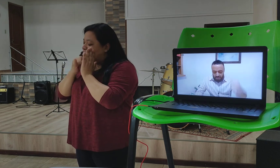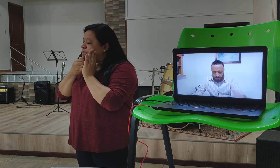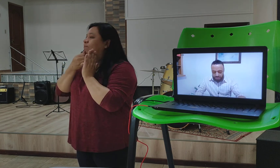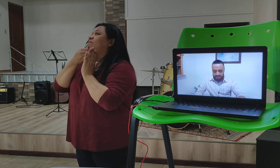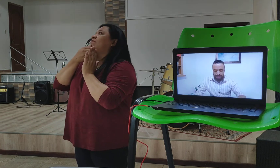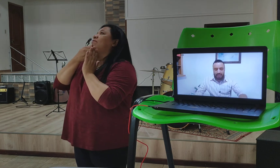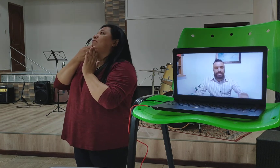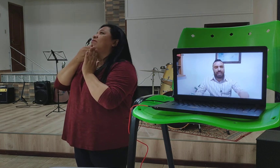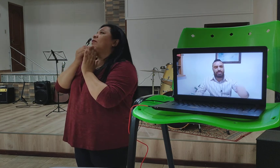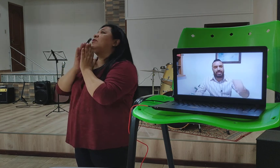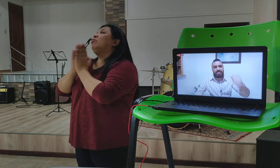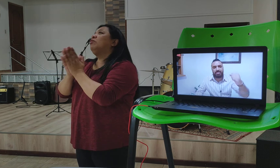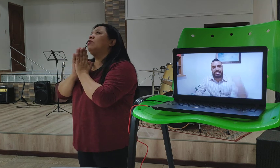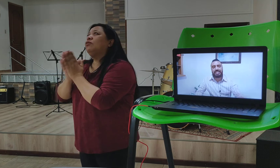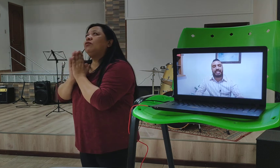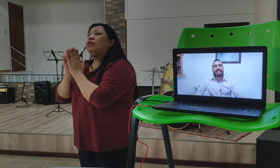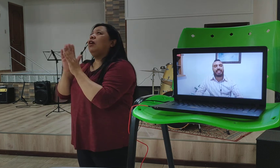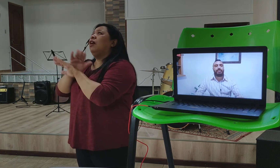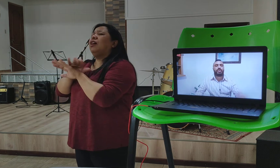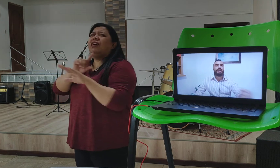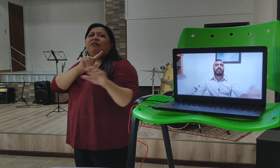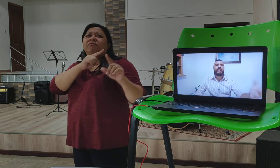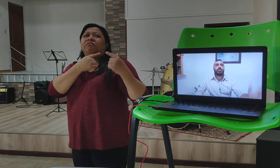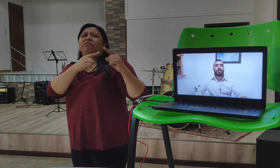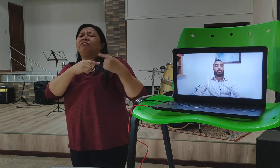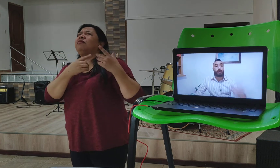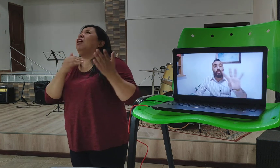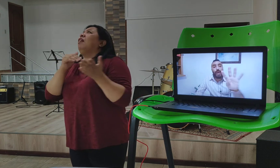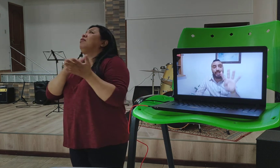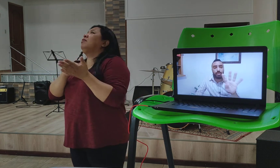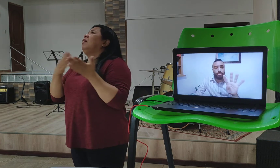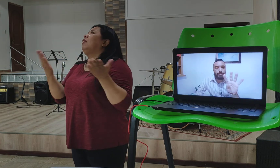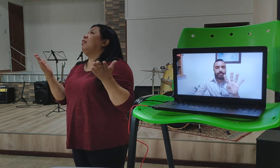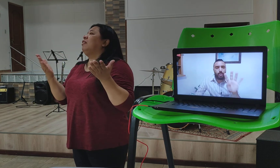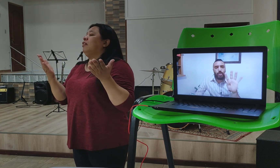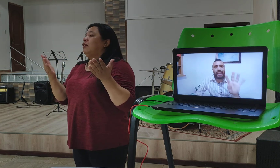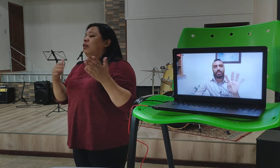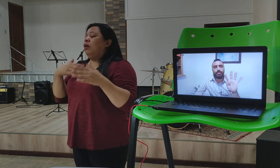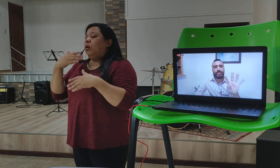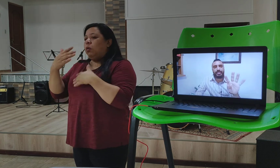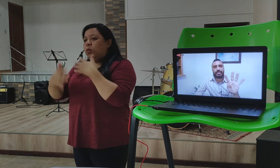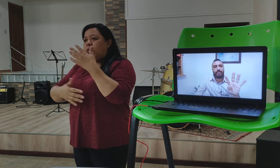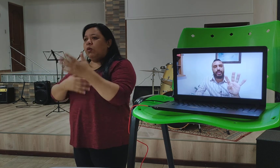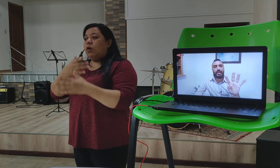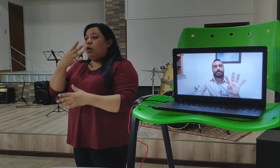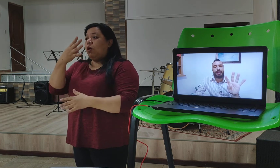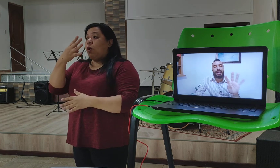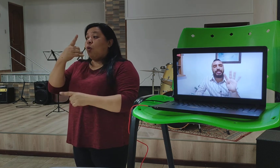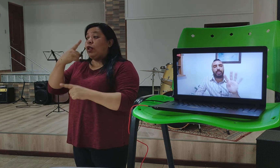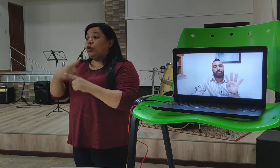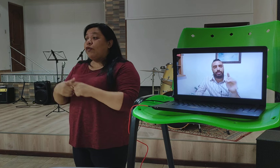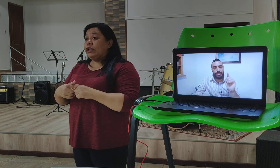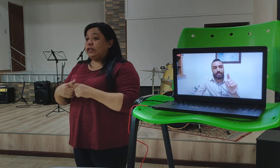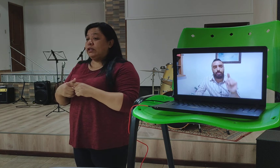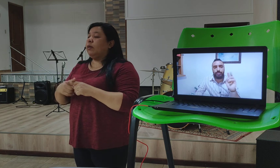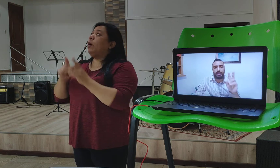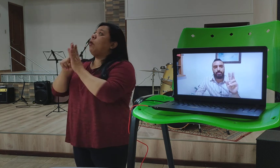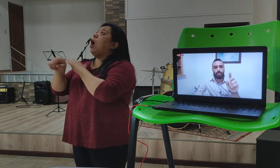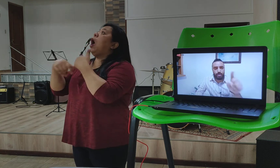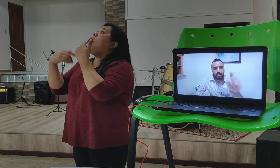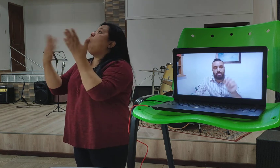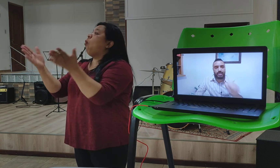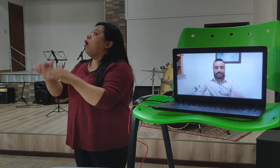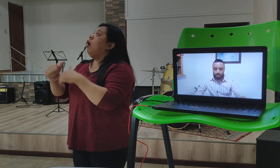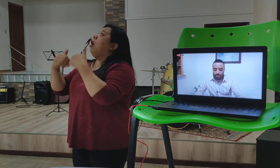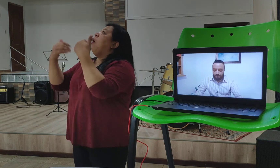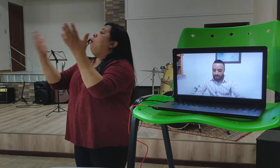de angústia. A situação está desagradável. Senhor, até quando? Por quatro vezes ele fala: até quando? Versículo 1, versículo